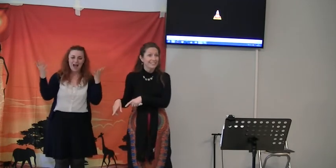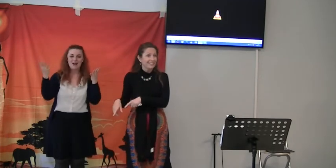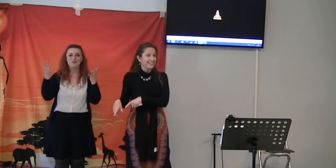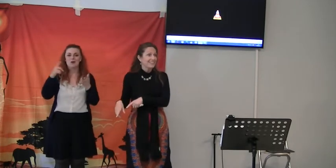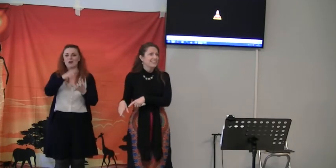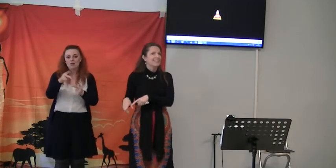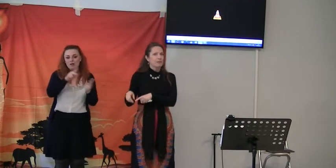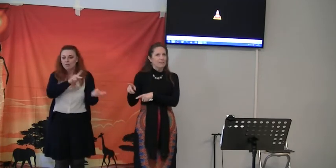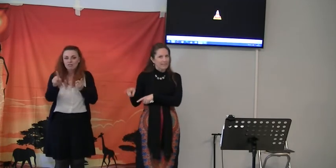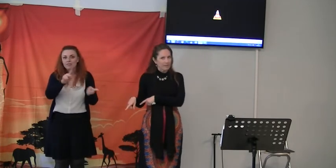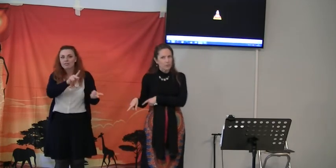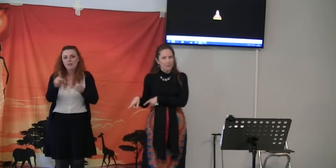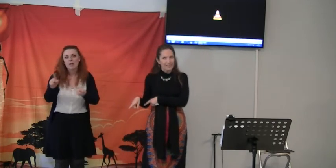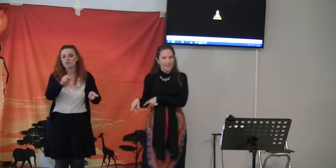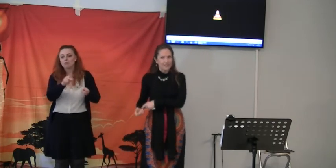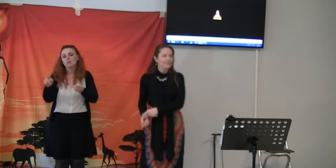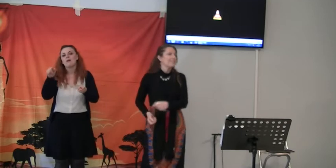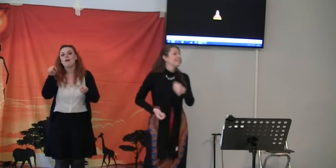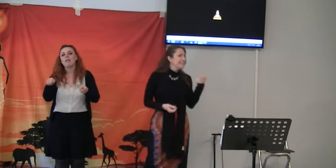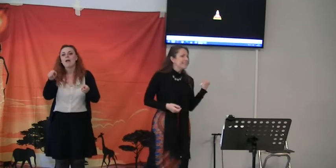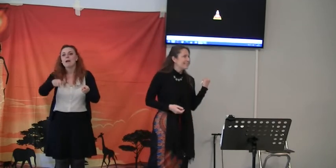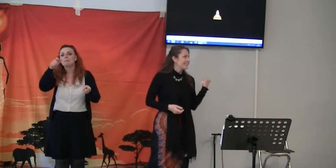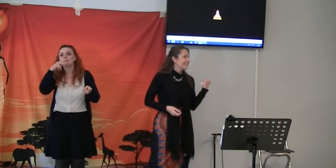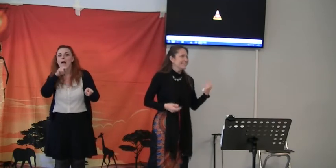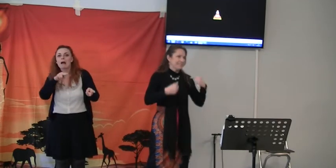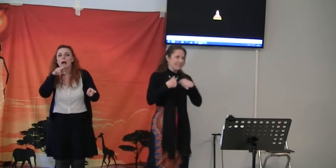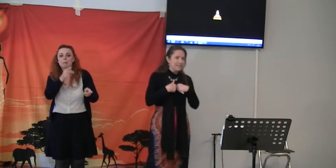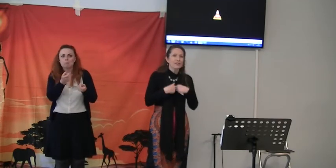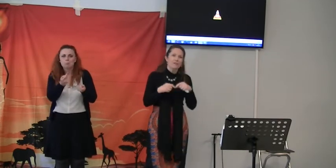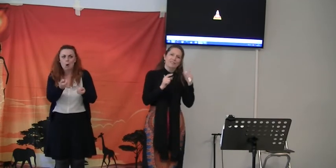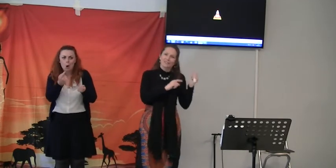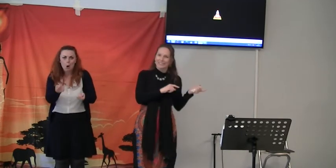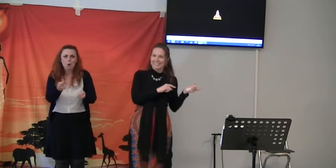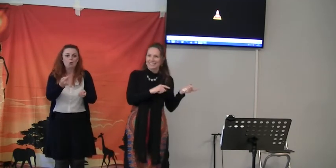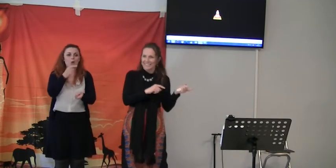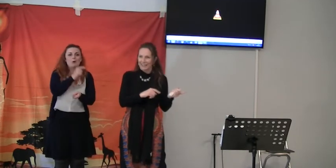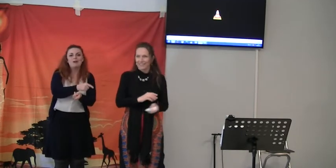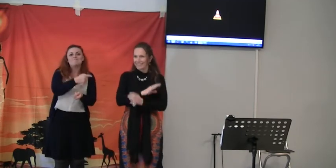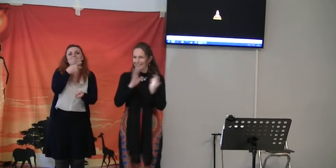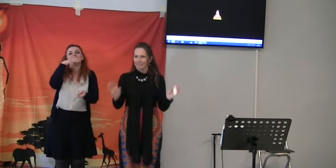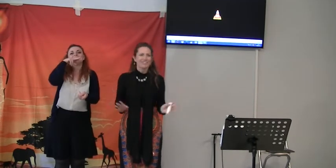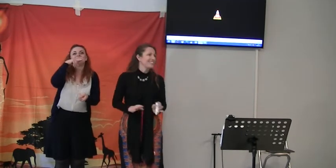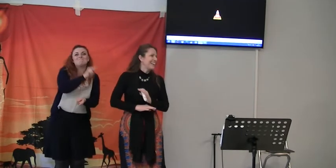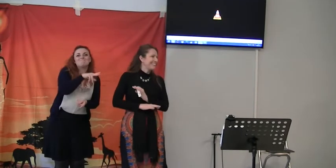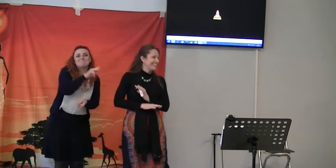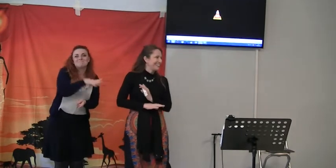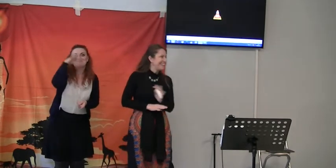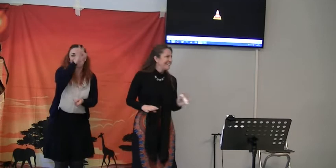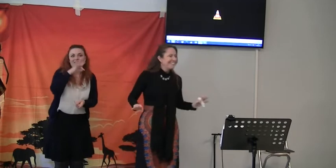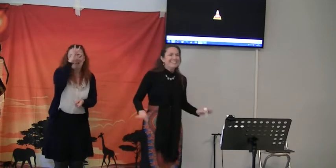lei, che parlava poco italiano, in inglese. Io che ho imparato l'inglese in Africa.